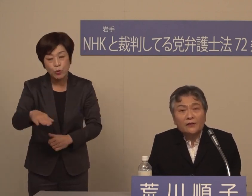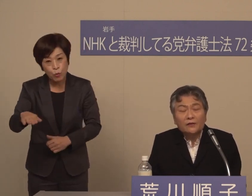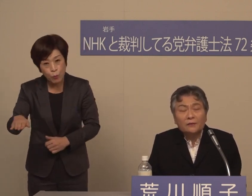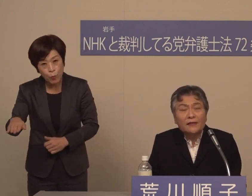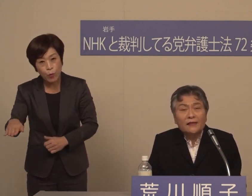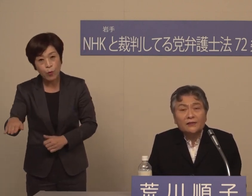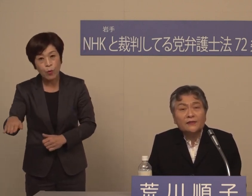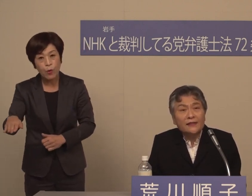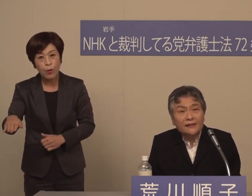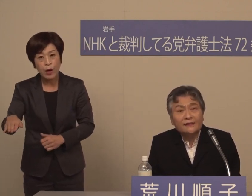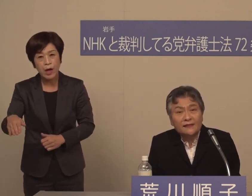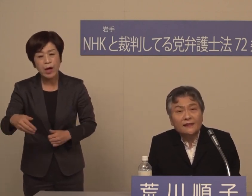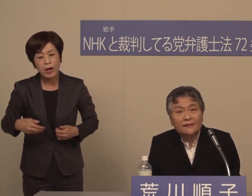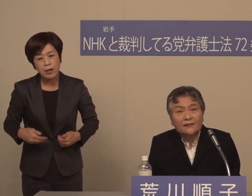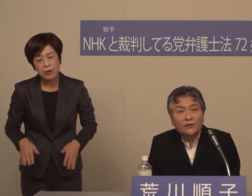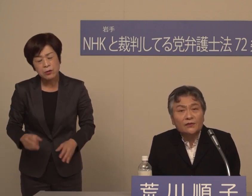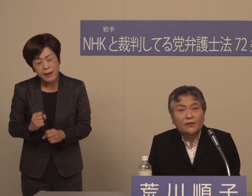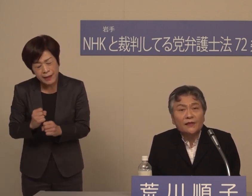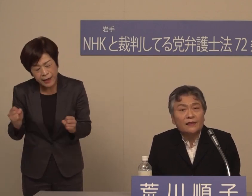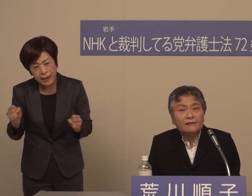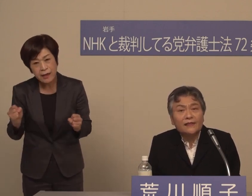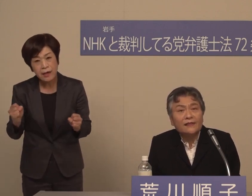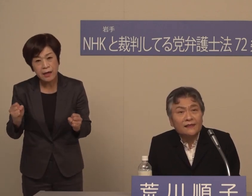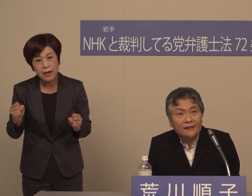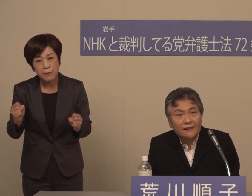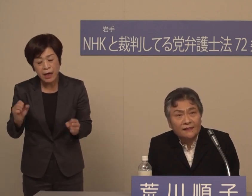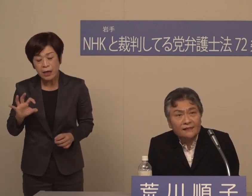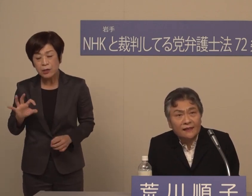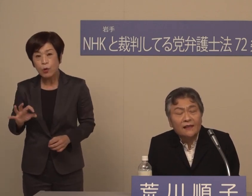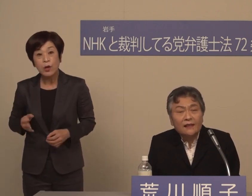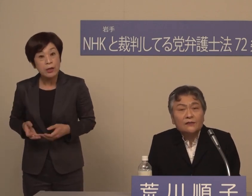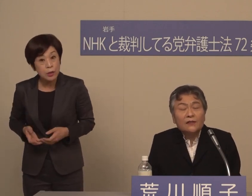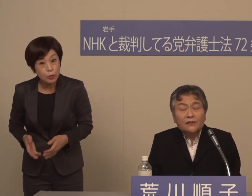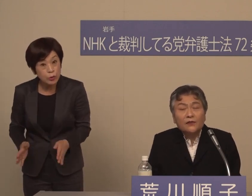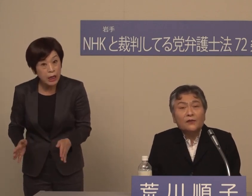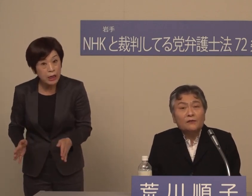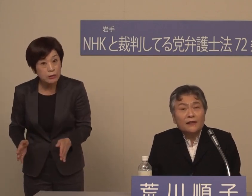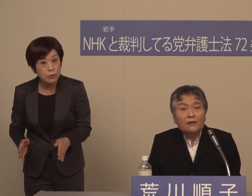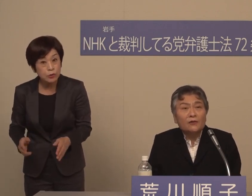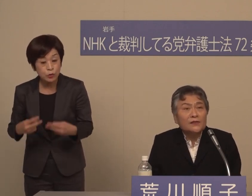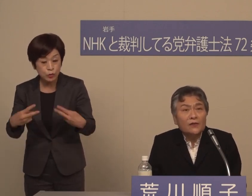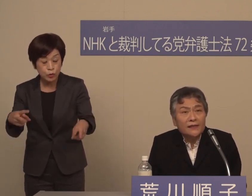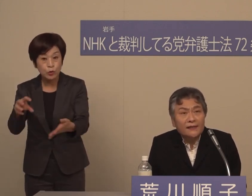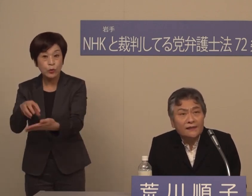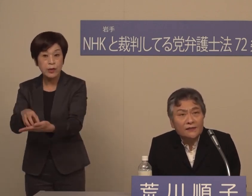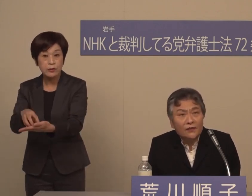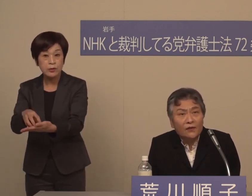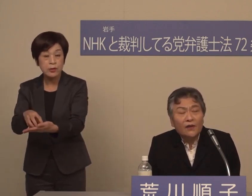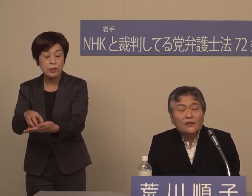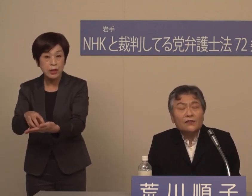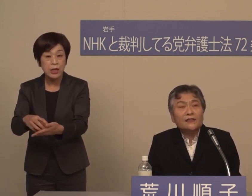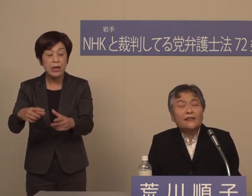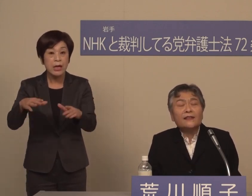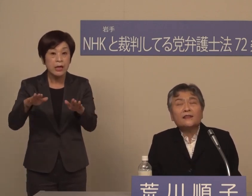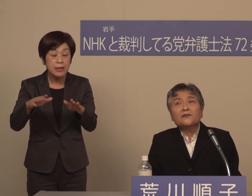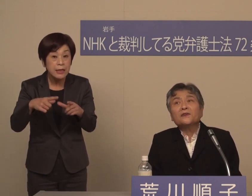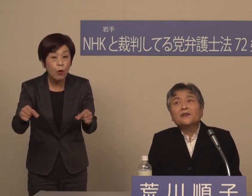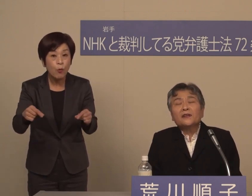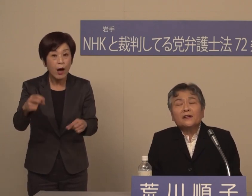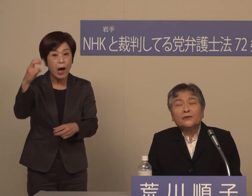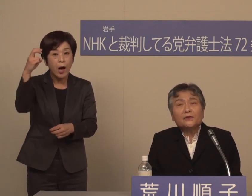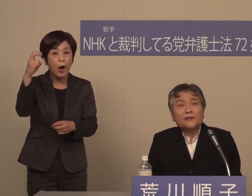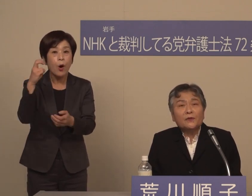あの産めない女性がですねかわいそうにトイレで産んでるわけじゃないですか日本はね法治国家なんですよそしてね